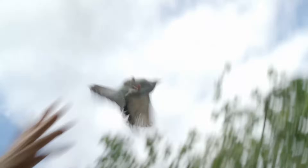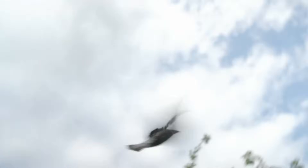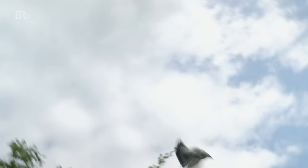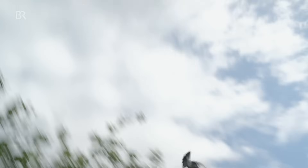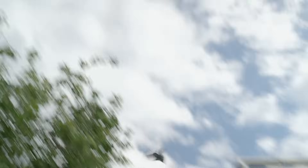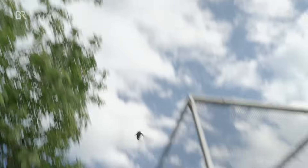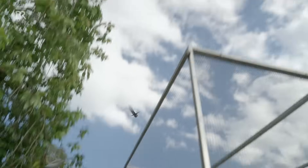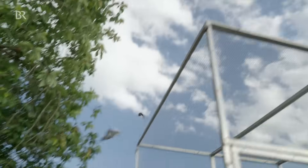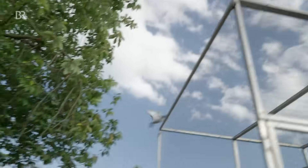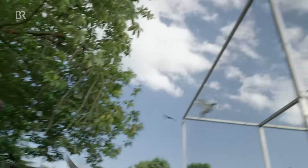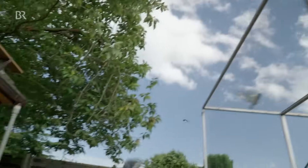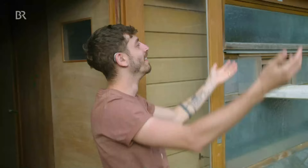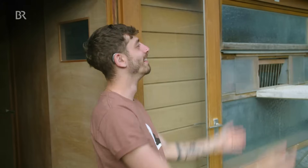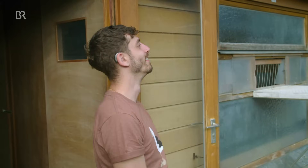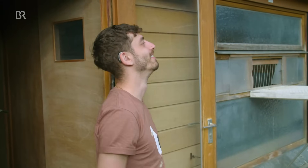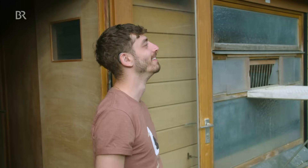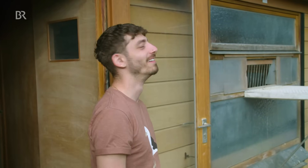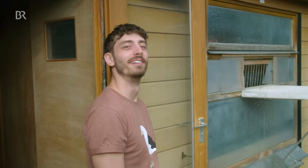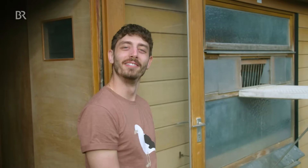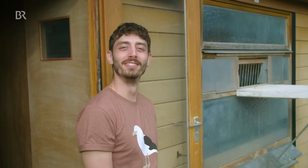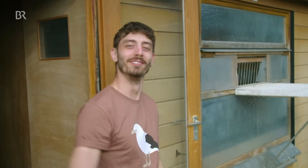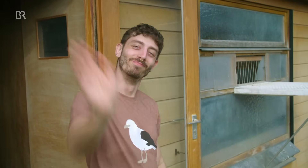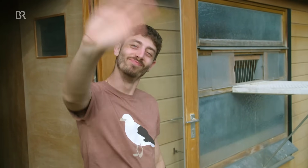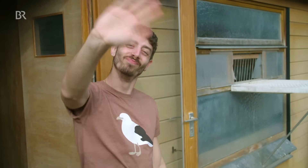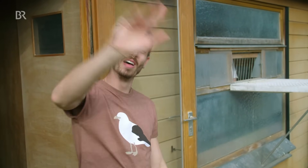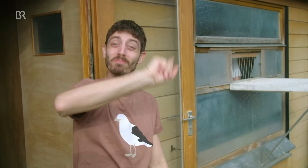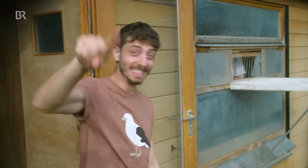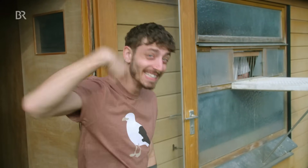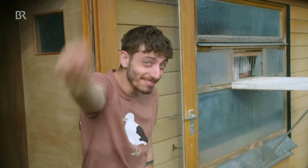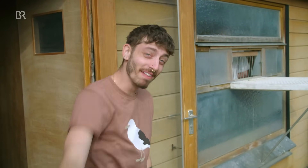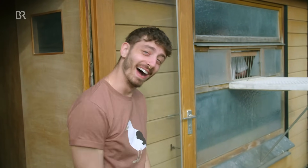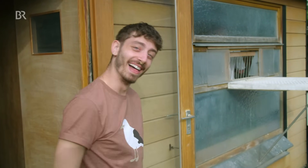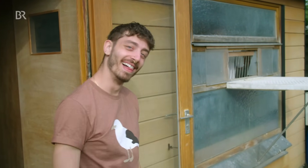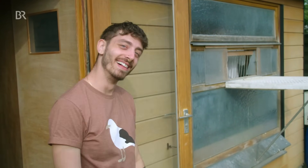Tschüss und bis zum nächsten Mal.